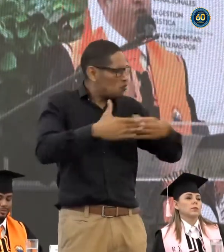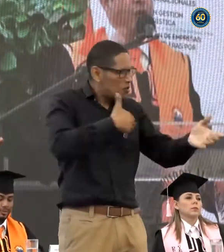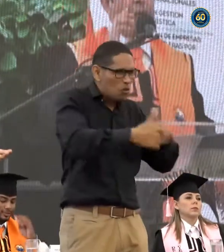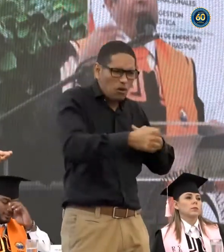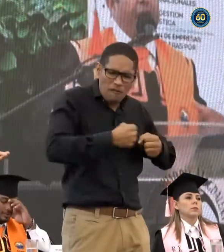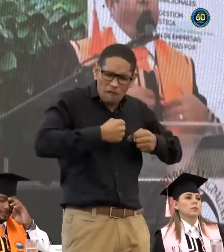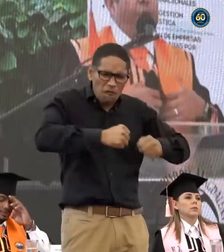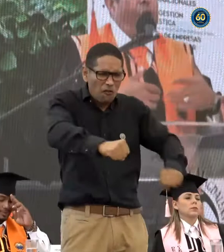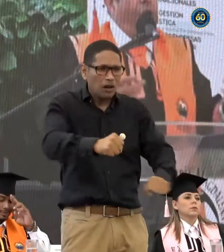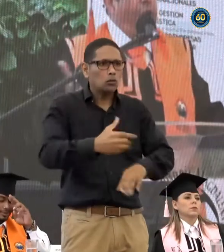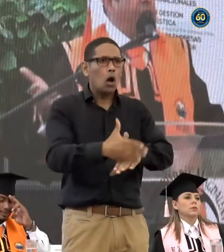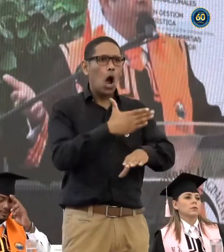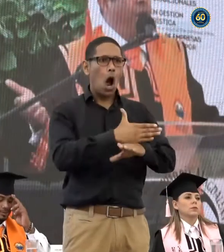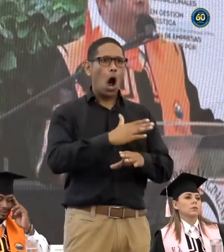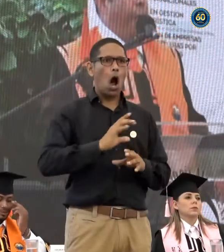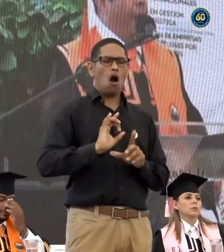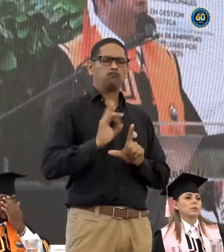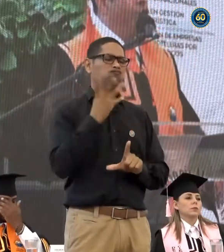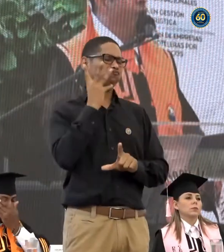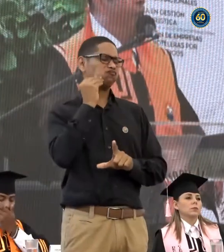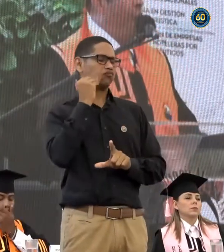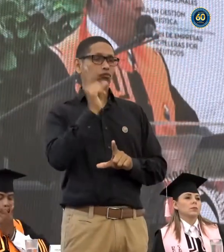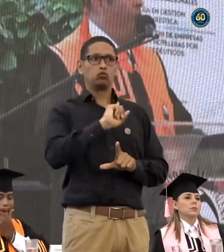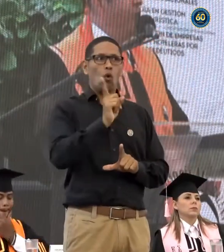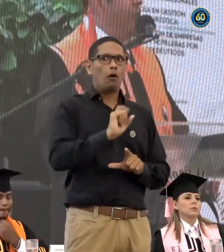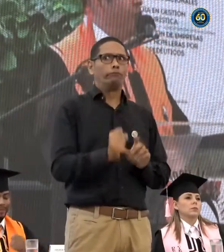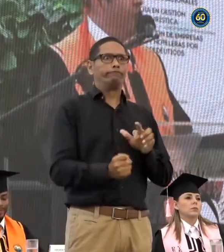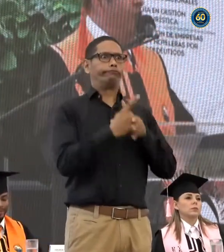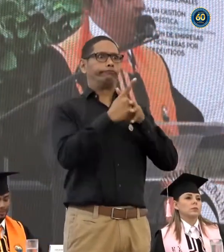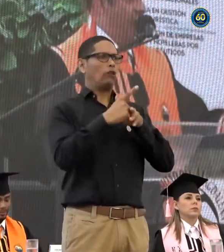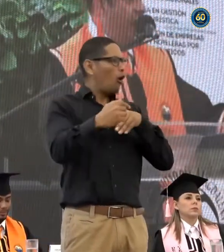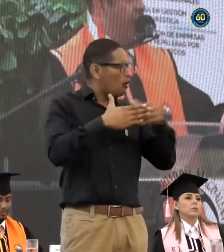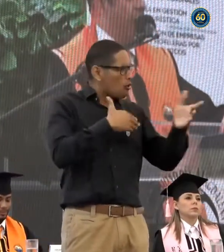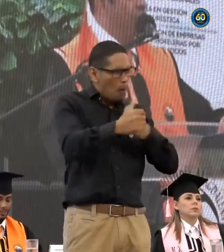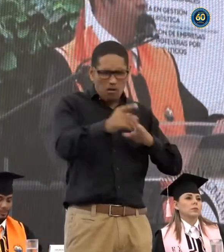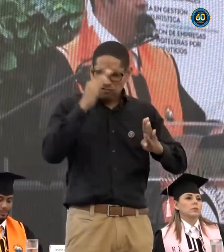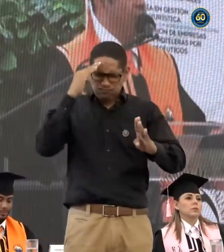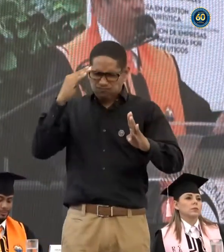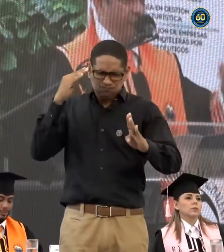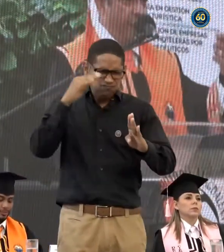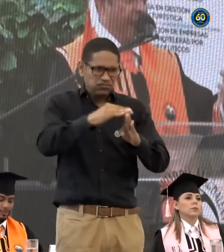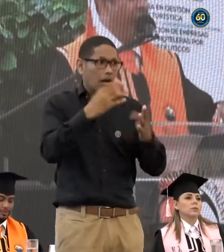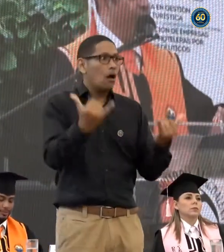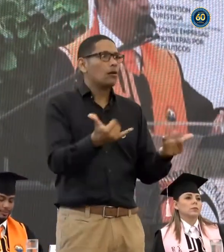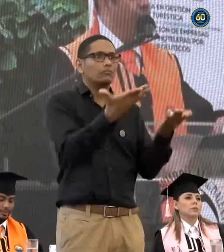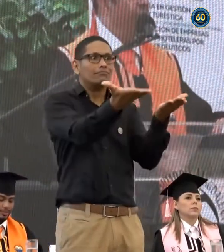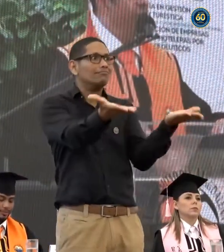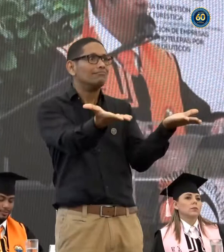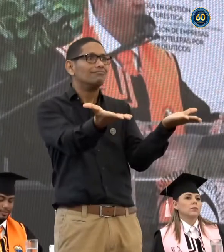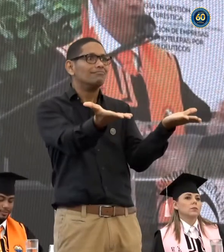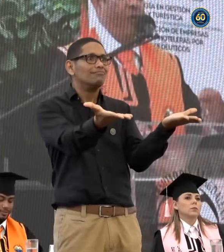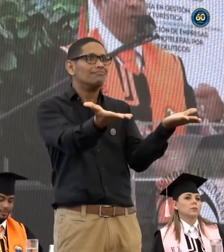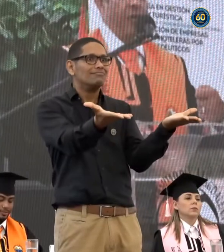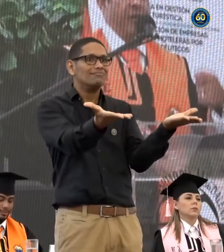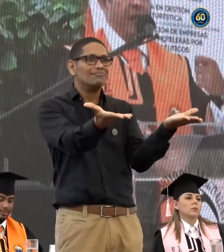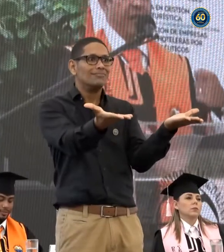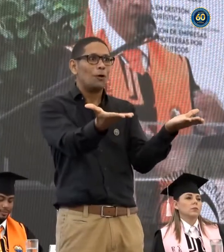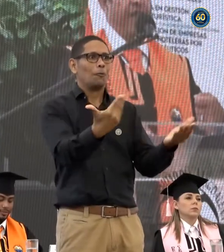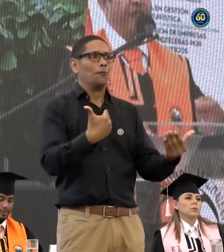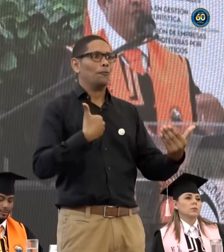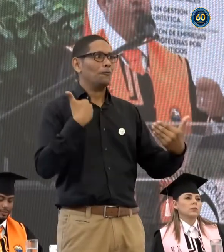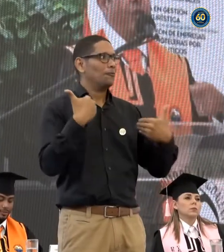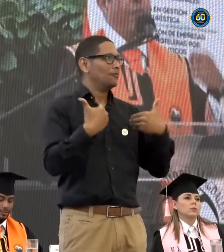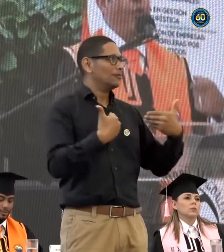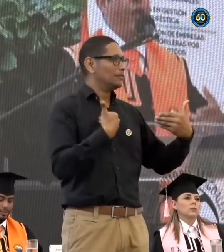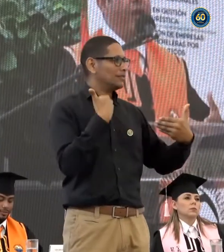para lo que no estábamos preparados pero igual lo hicimos y aquí estamos respirando con la satisfacción de poder